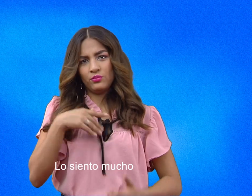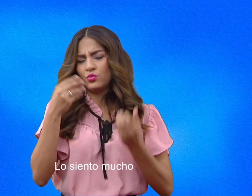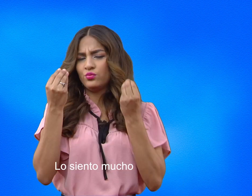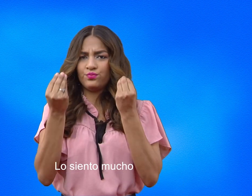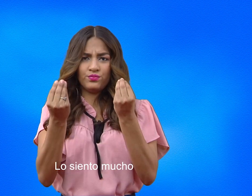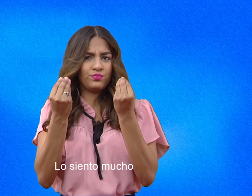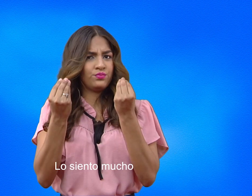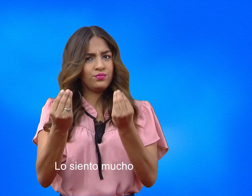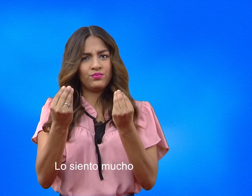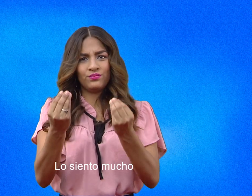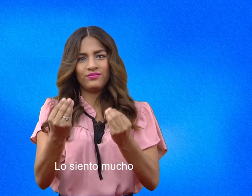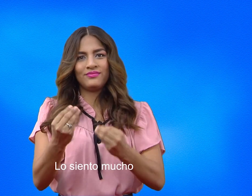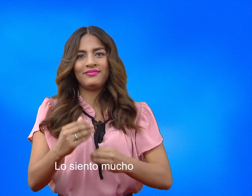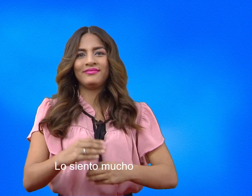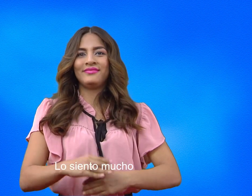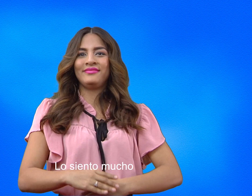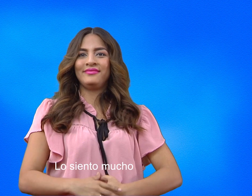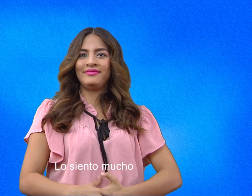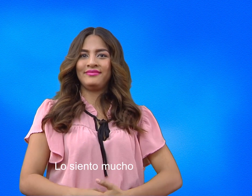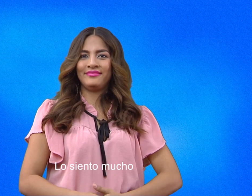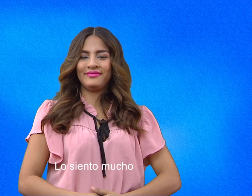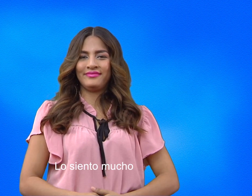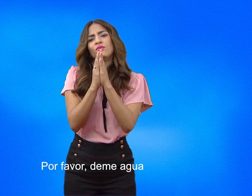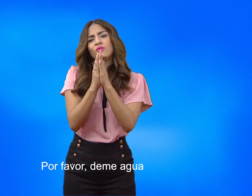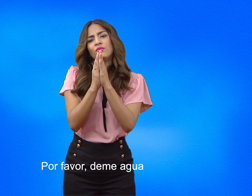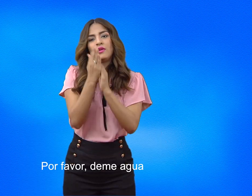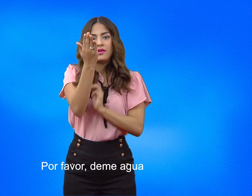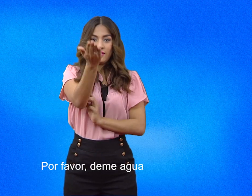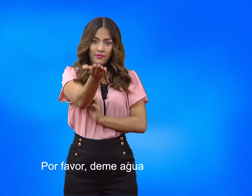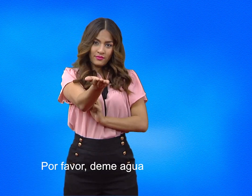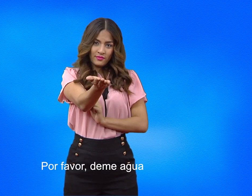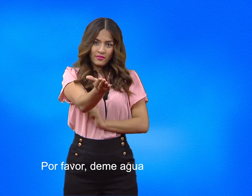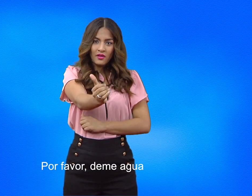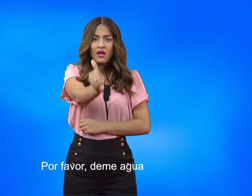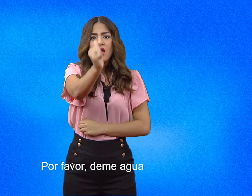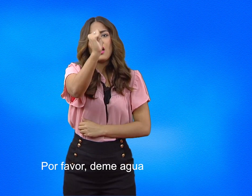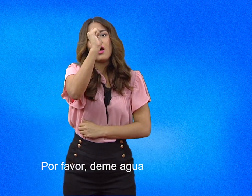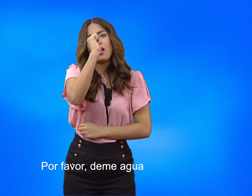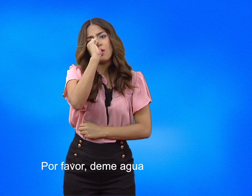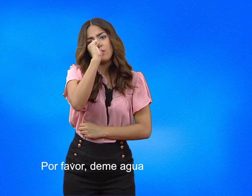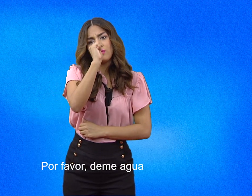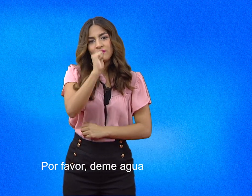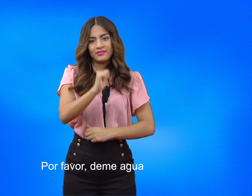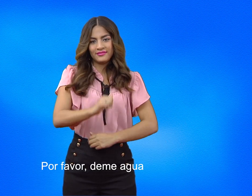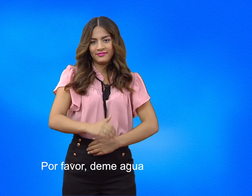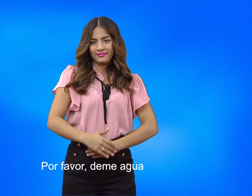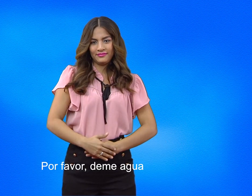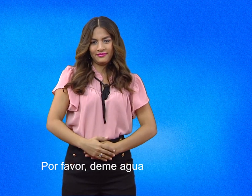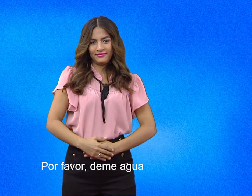Lo siento mucho. Por favor, deme agua.